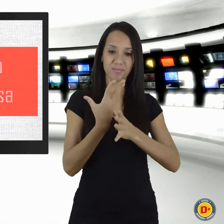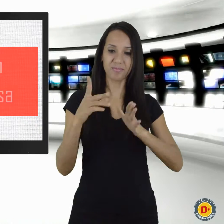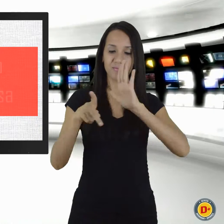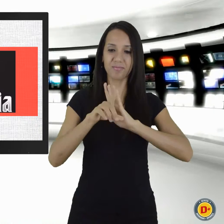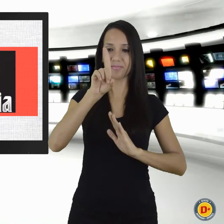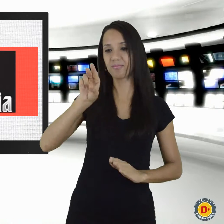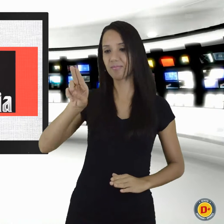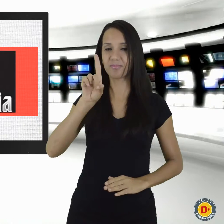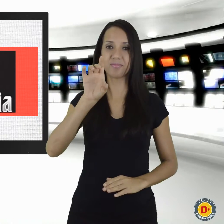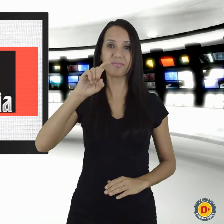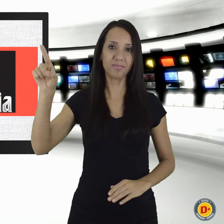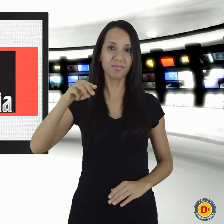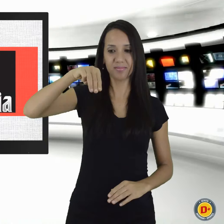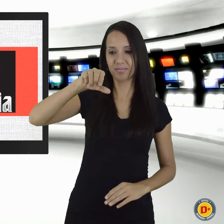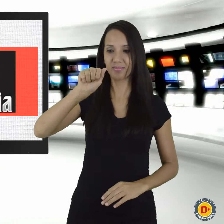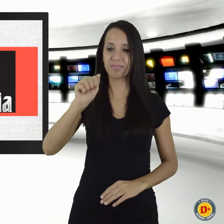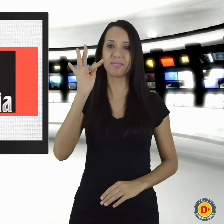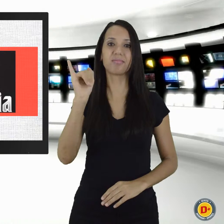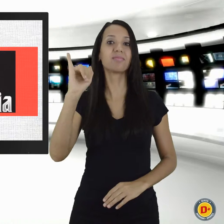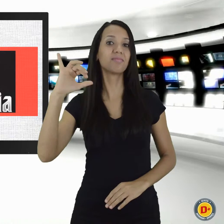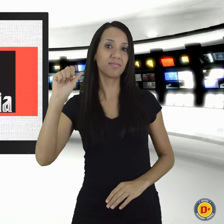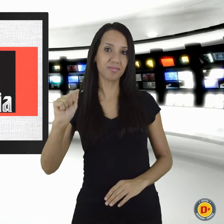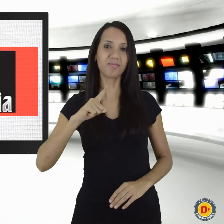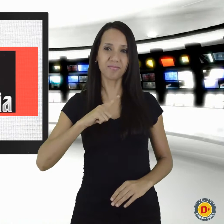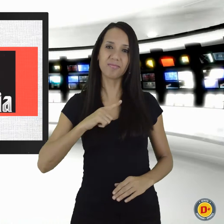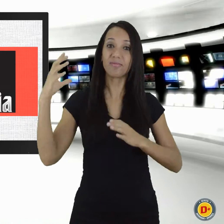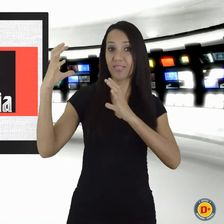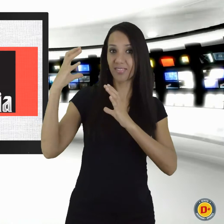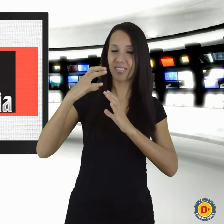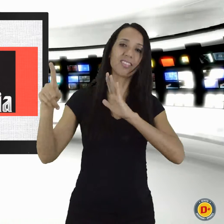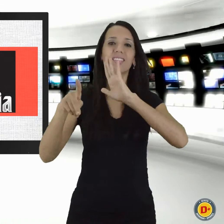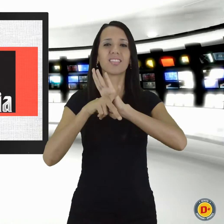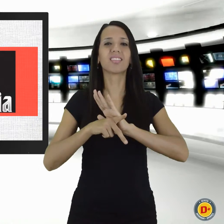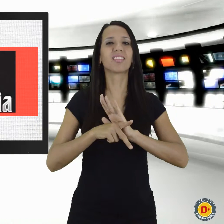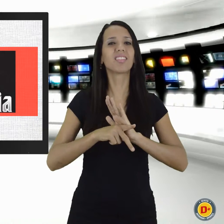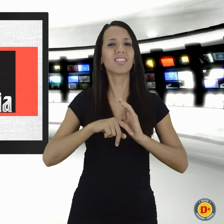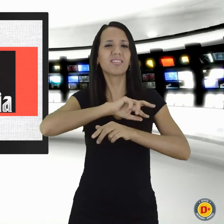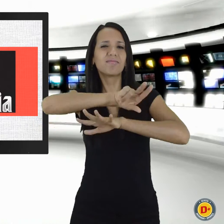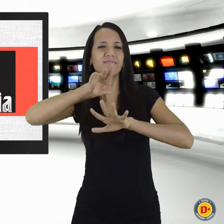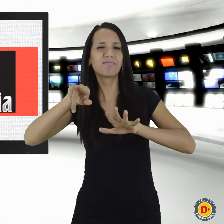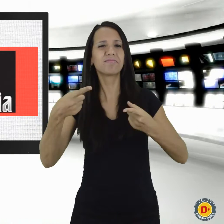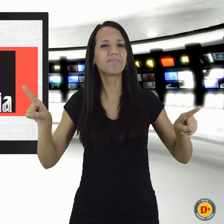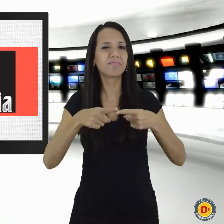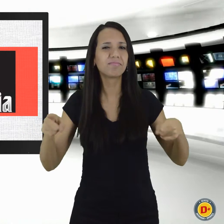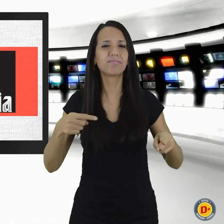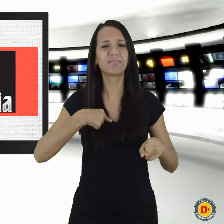banda de hardcore com influências do blues. Sou vocalista e compositor, aliás, executamos canções de minha autoria,